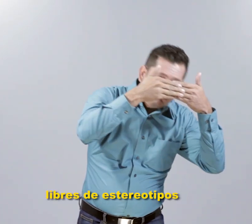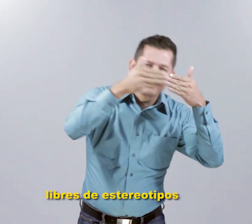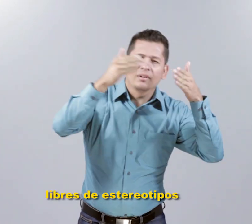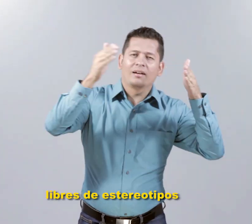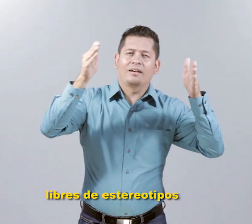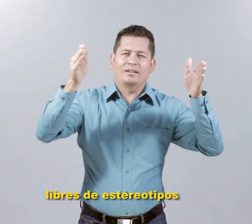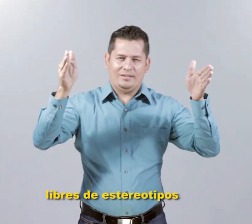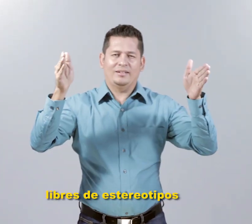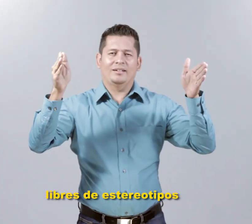libres de estereotipos.